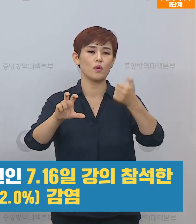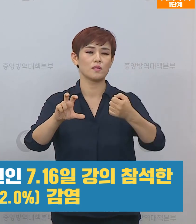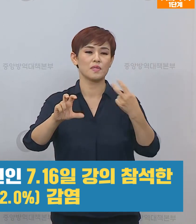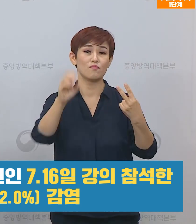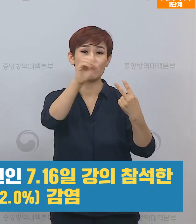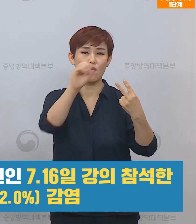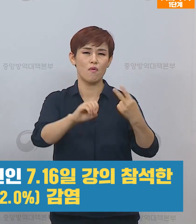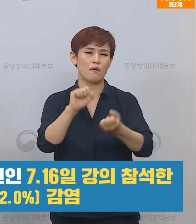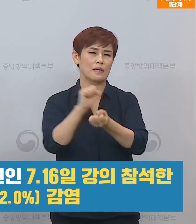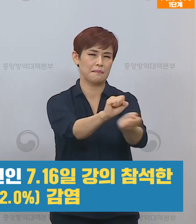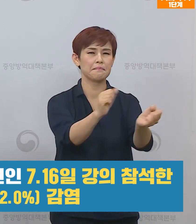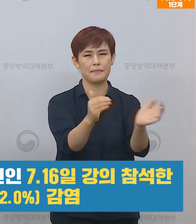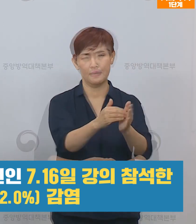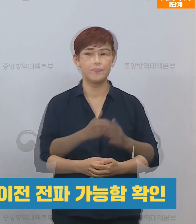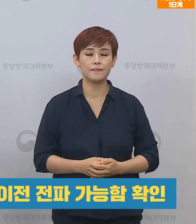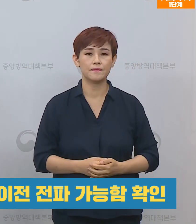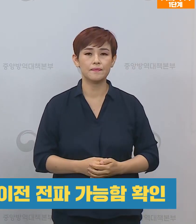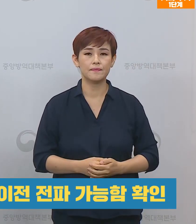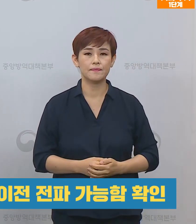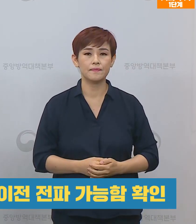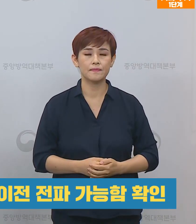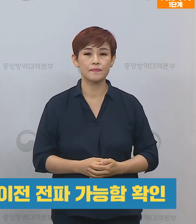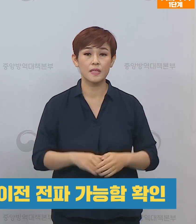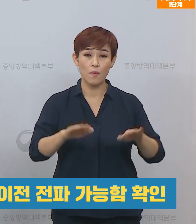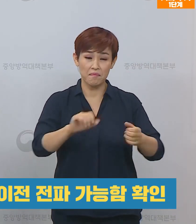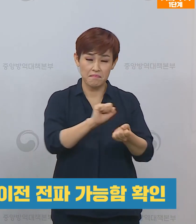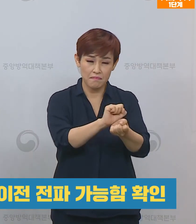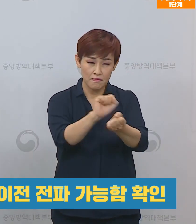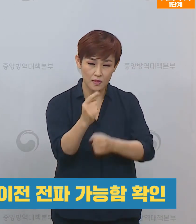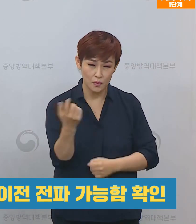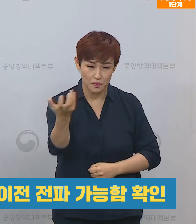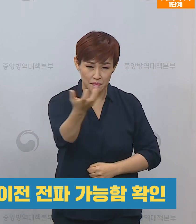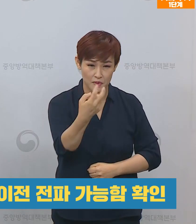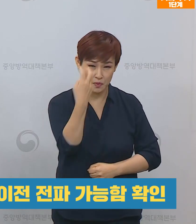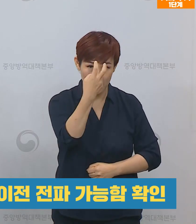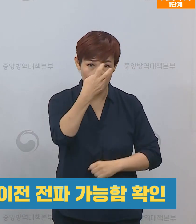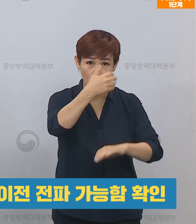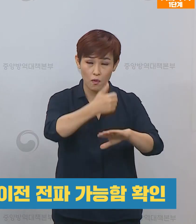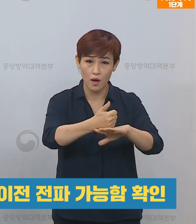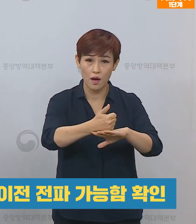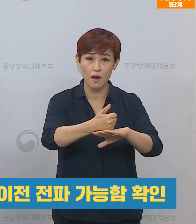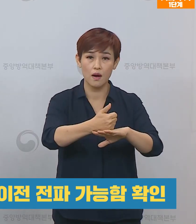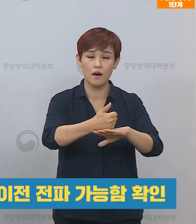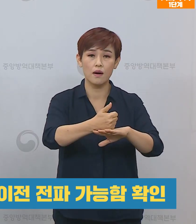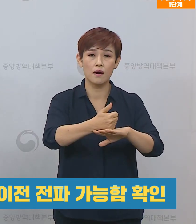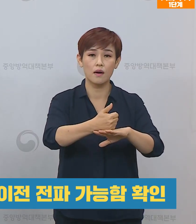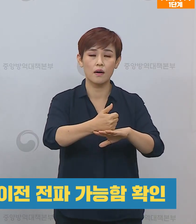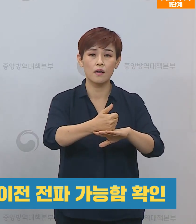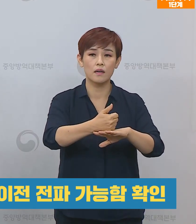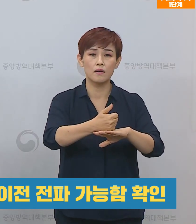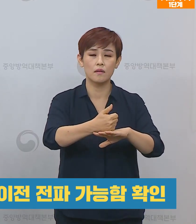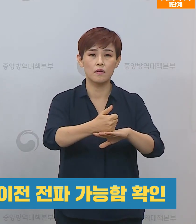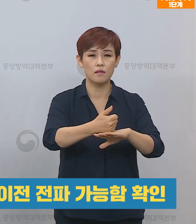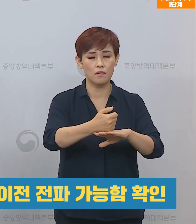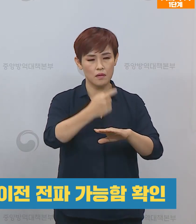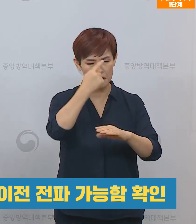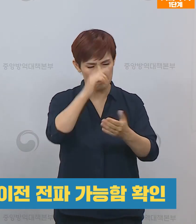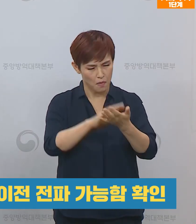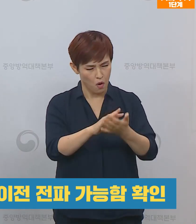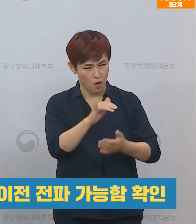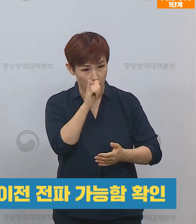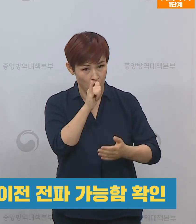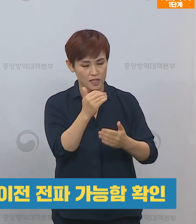이상이 감염되었습니다. 이번 역학조사 결과 좀 전 말씀드린 대로 증상이